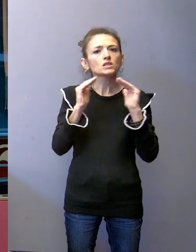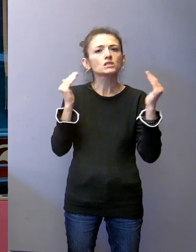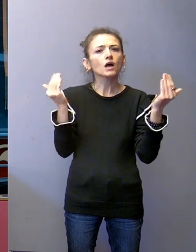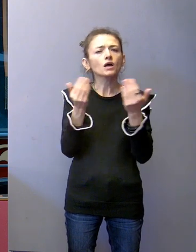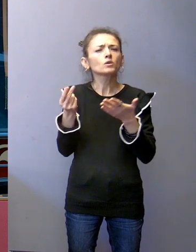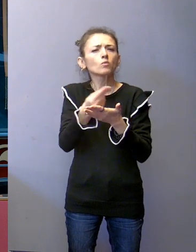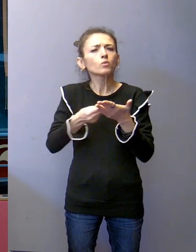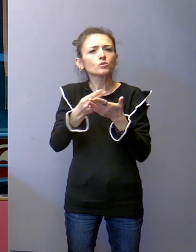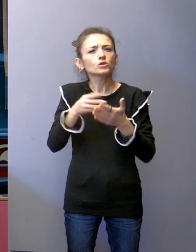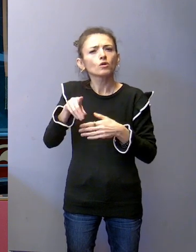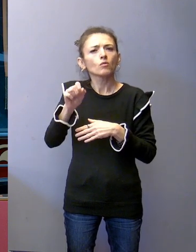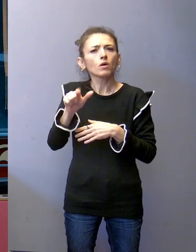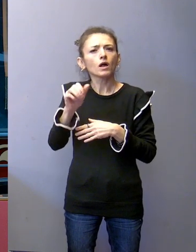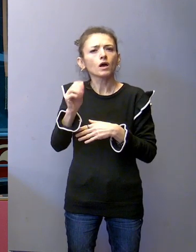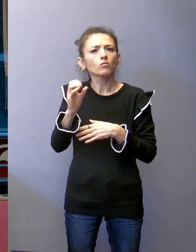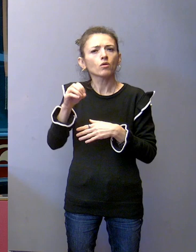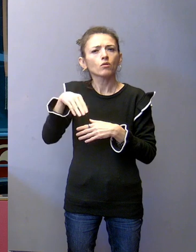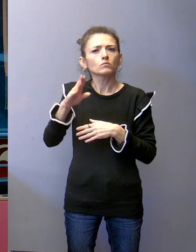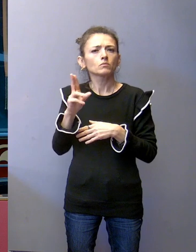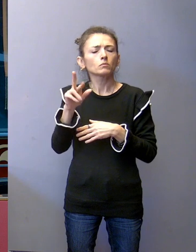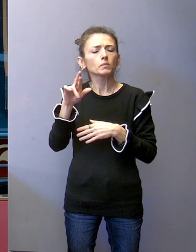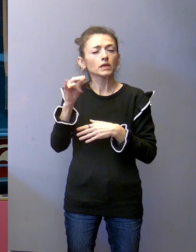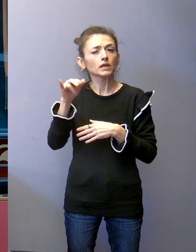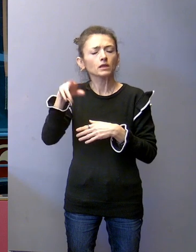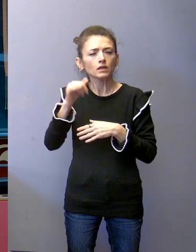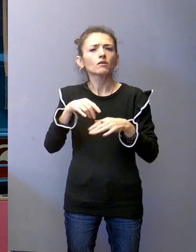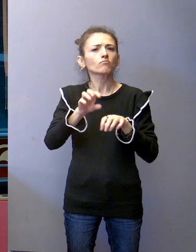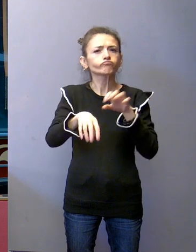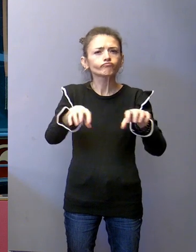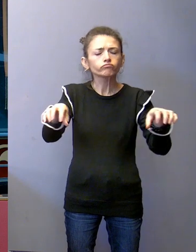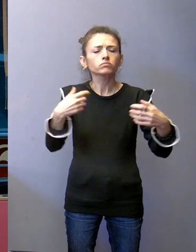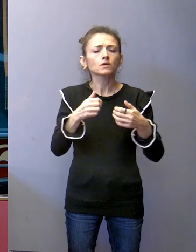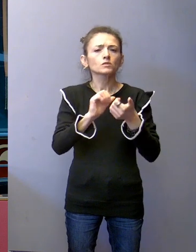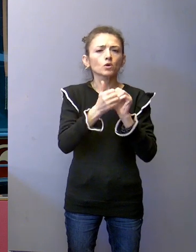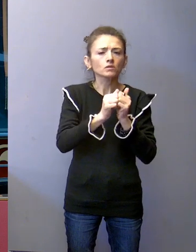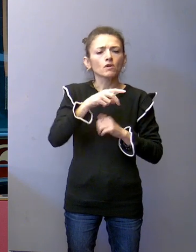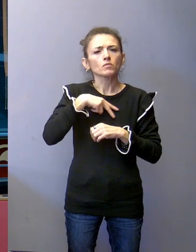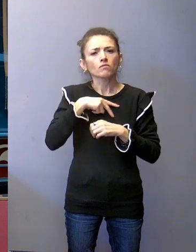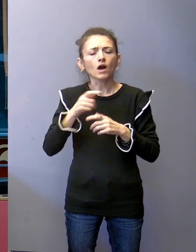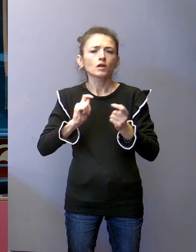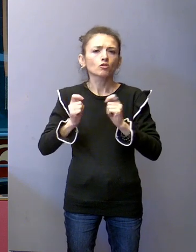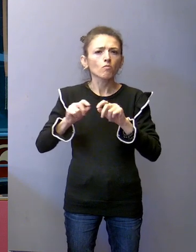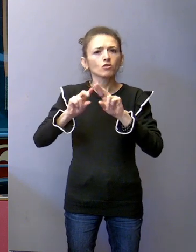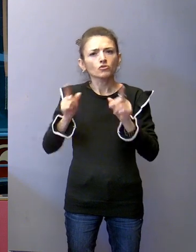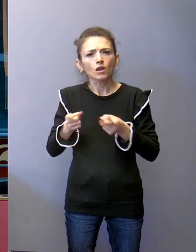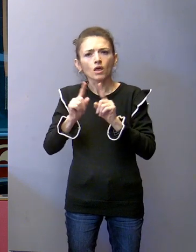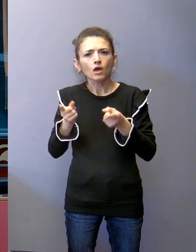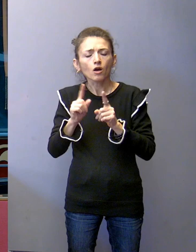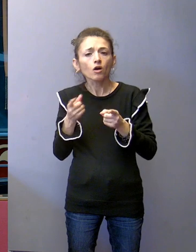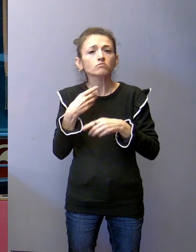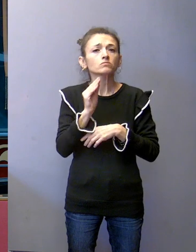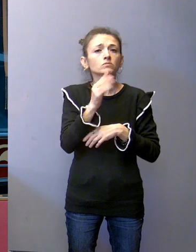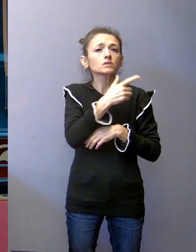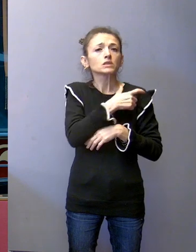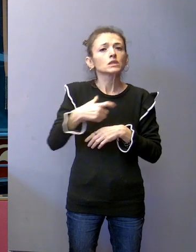palabombrini con insediamenti privati sportivi e commerciali si interrogano sindaco e giunta sulla compatibilità del progetto con l'accordo di programma delle